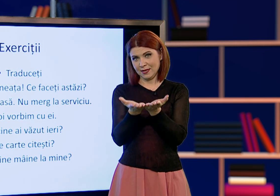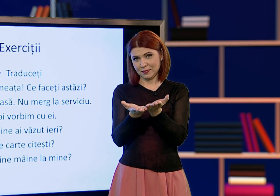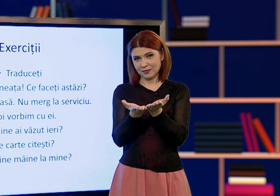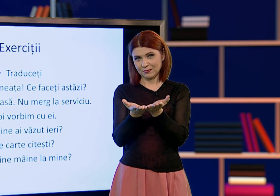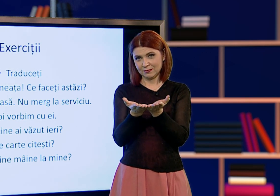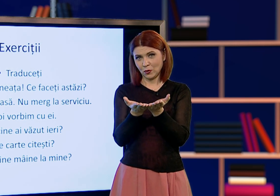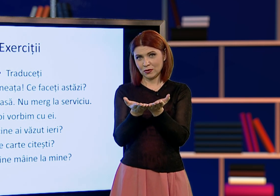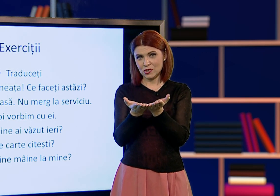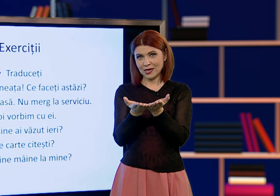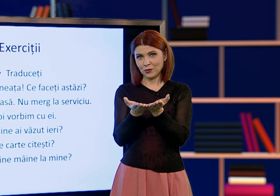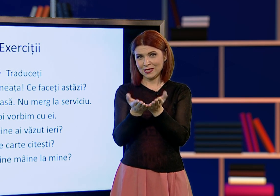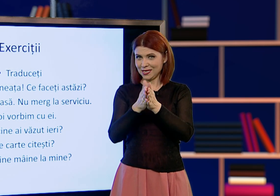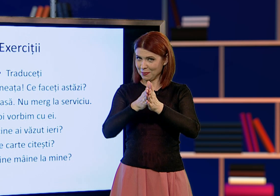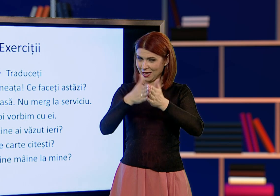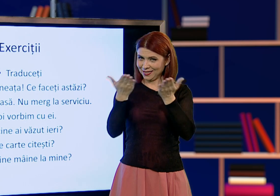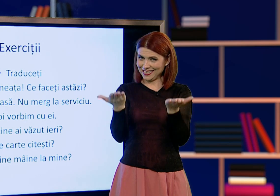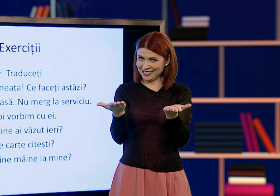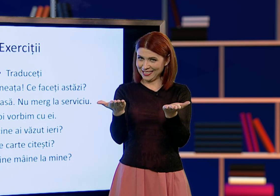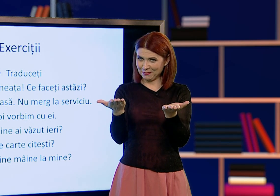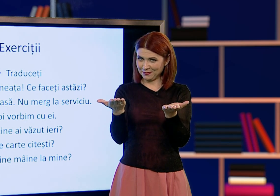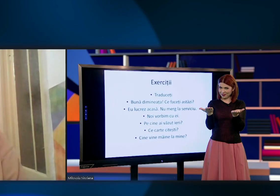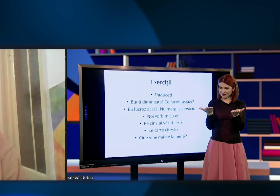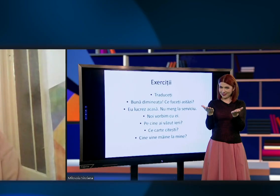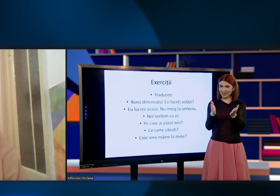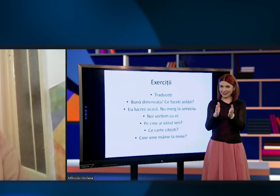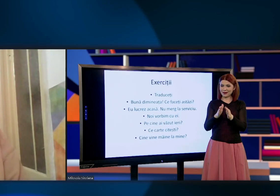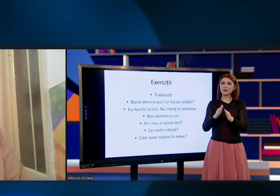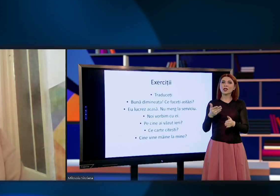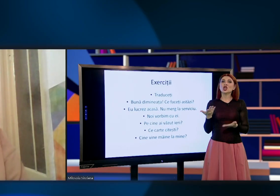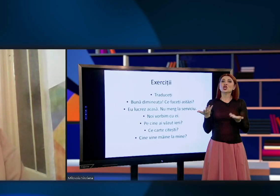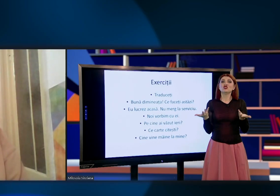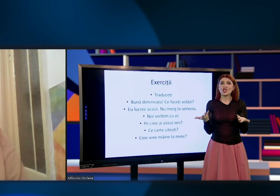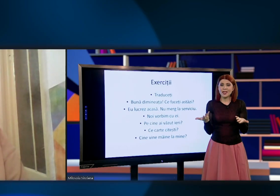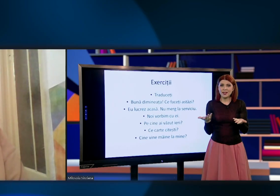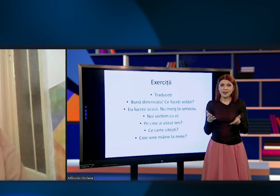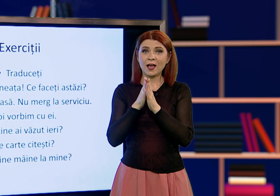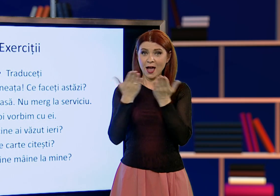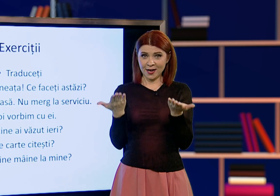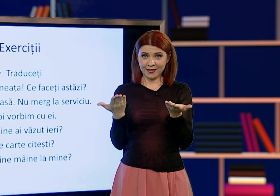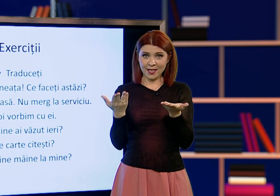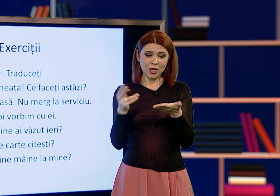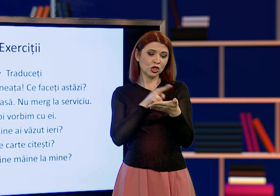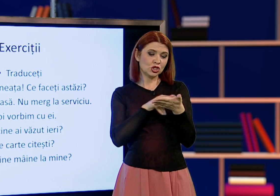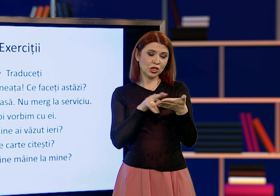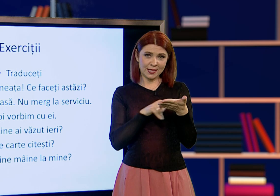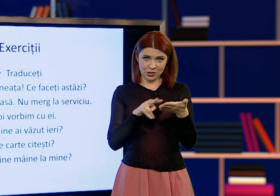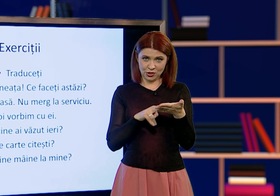deschidem mă rog cei care o deschidem Da deschidem cartea ce carte citești